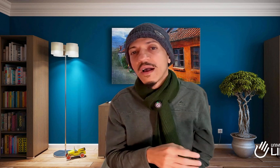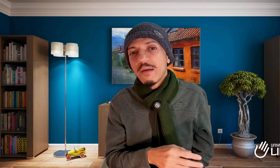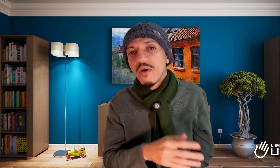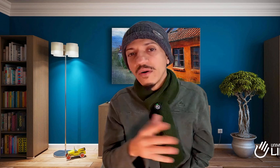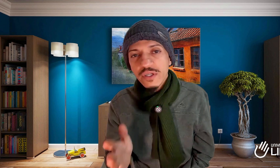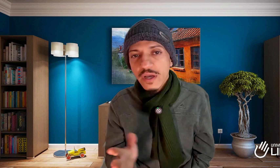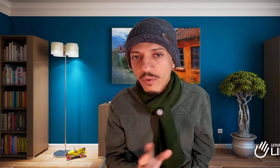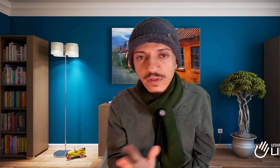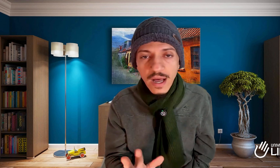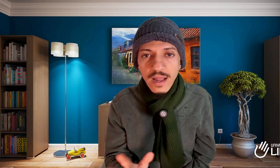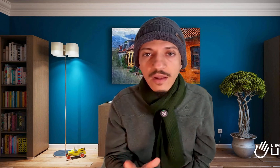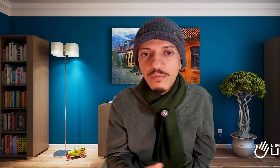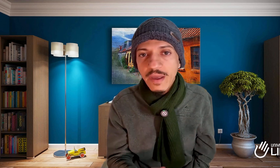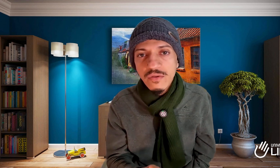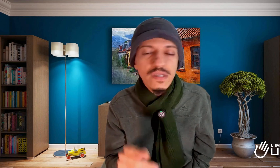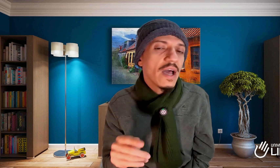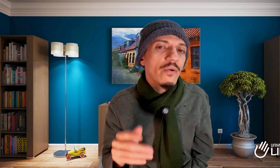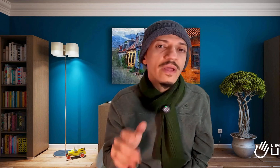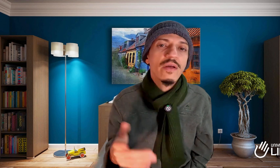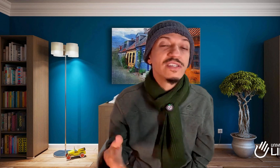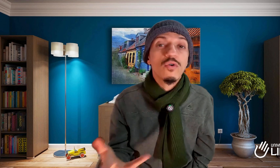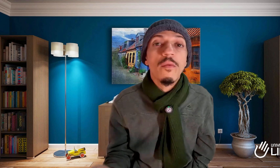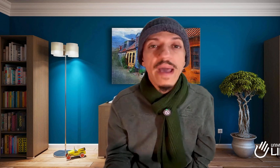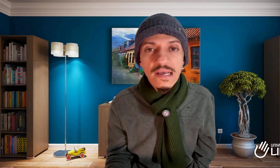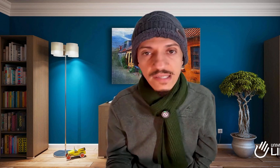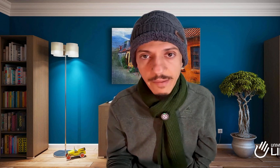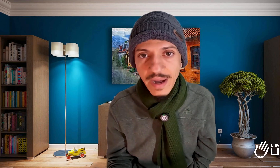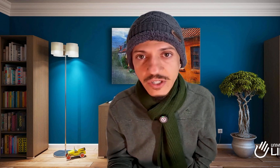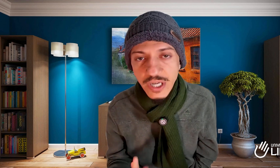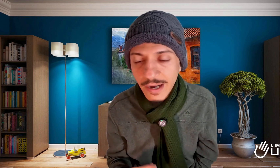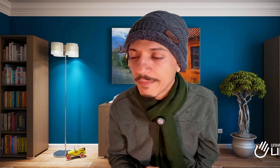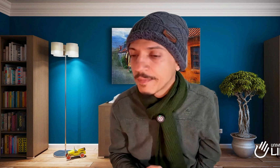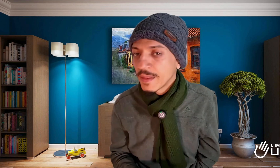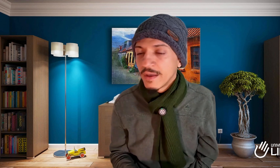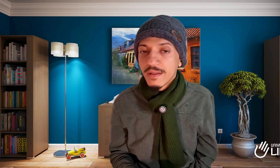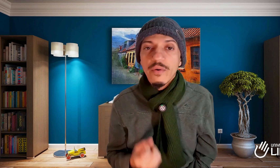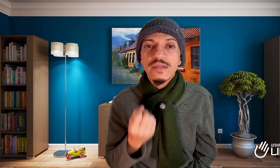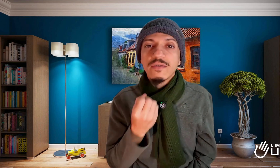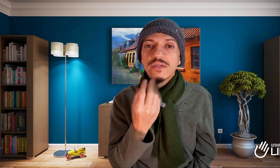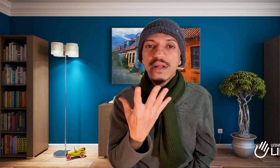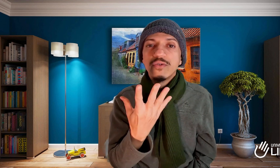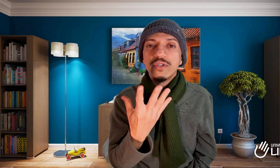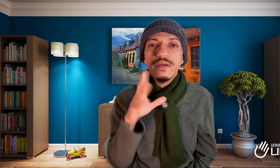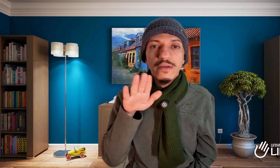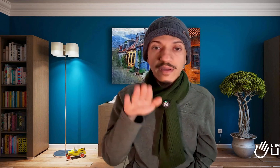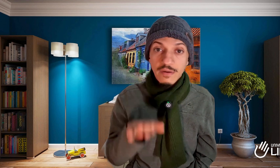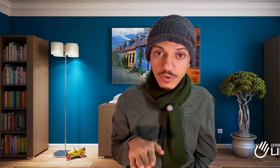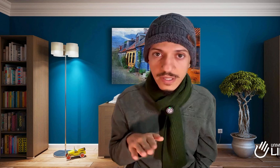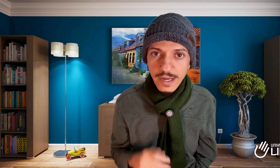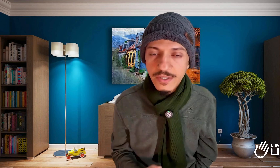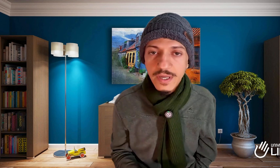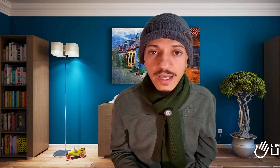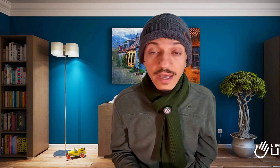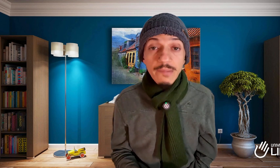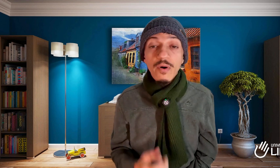acabou de apontar lá no meio do céu, e então ele já começa a baixar. Então esse é o sinal de boa tarde. E boa